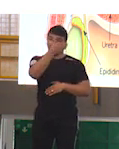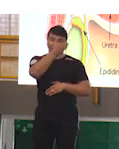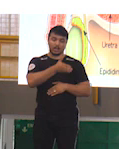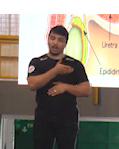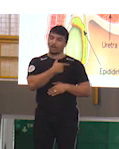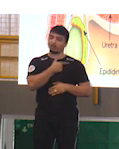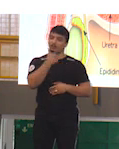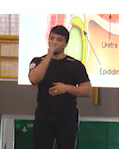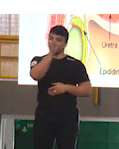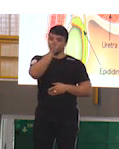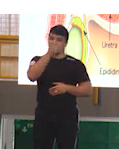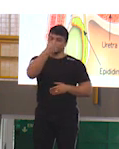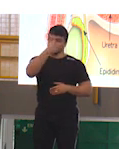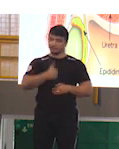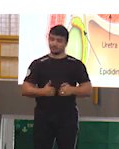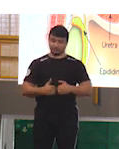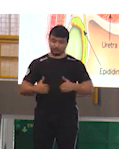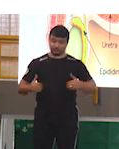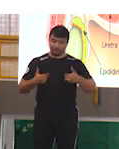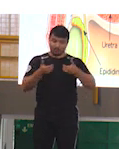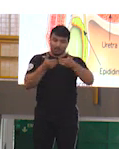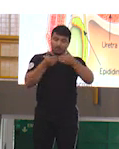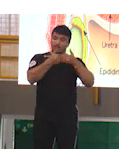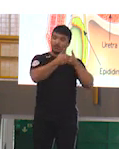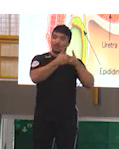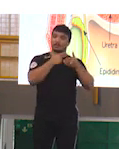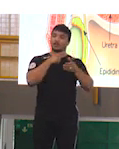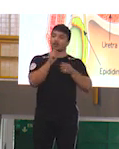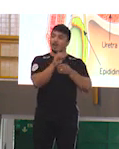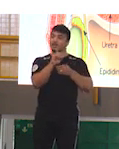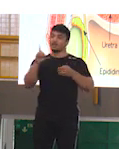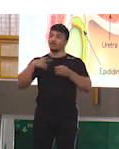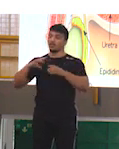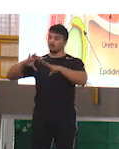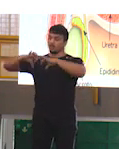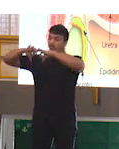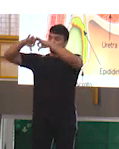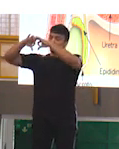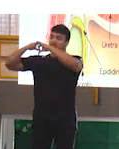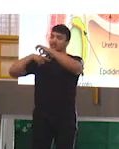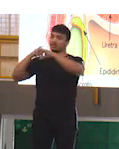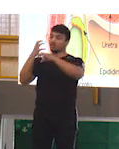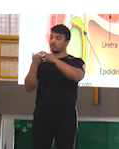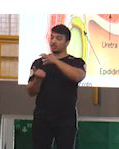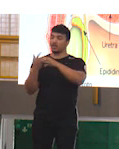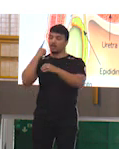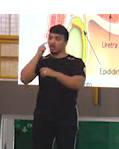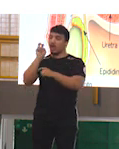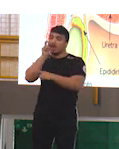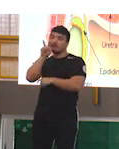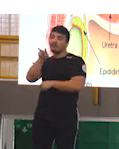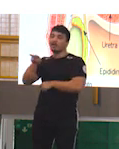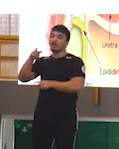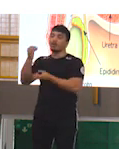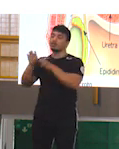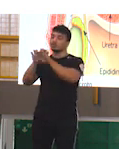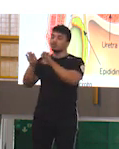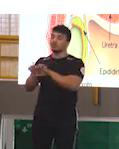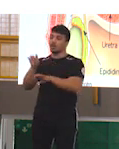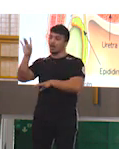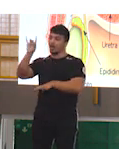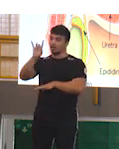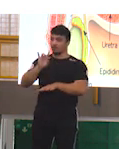e a imagem à direita é exatamente uma retirada do órgão para você observar estrutura por